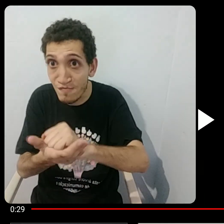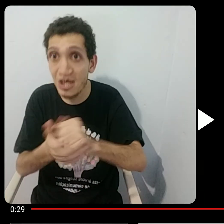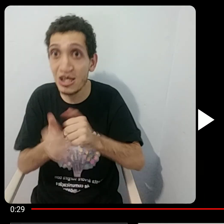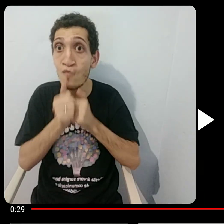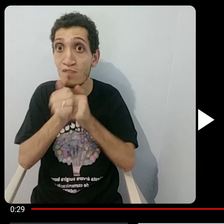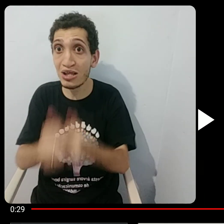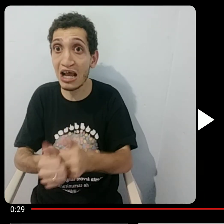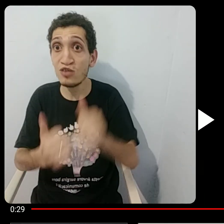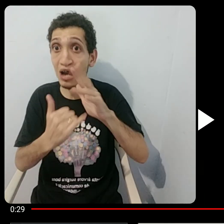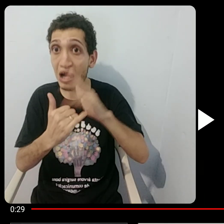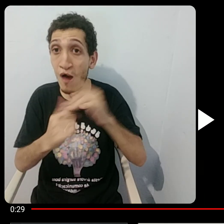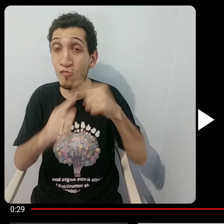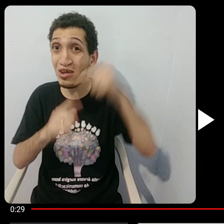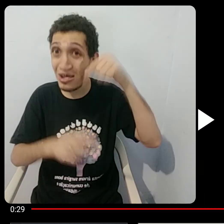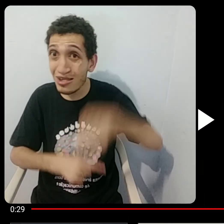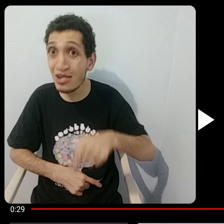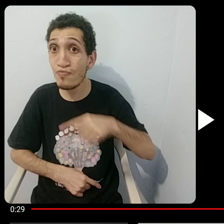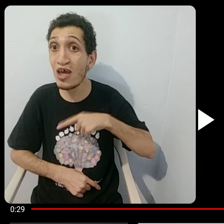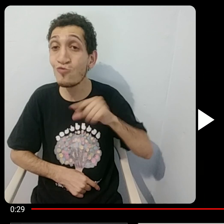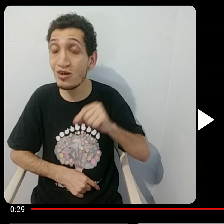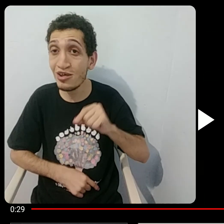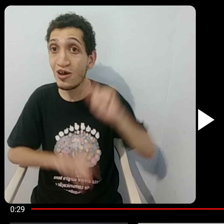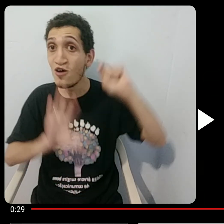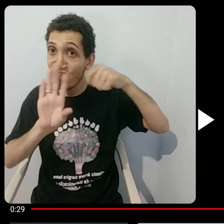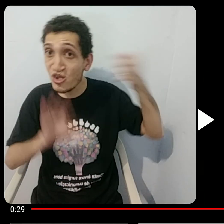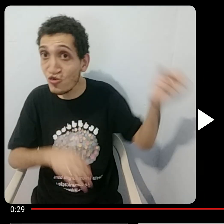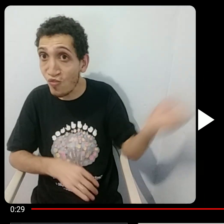de acompanhar o canal. Porque tem o quê? Vídeo novo